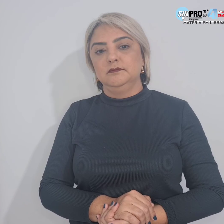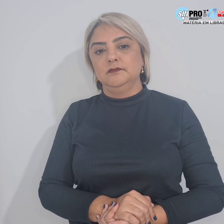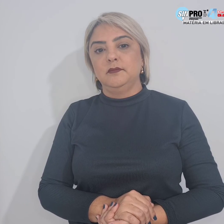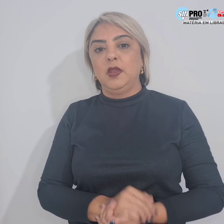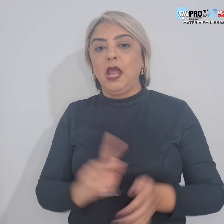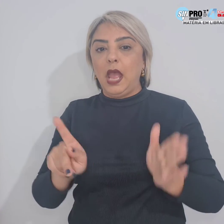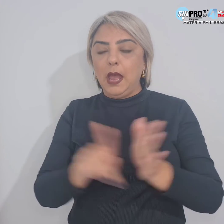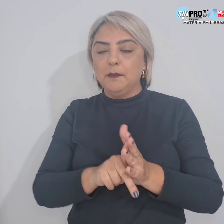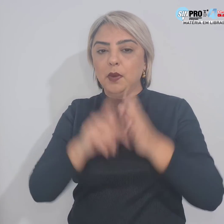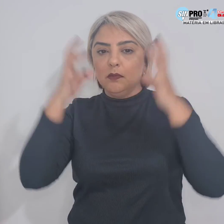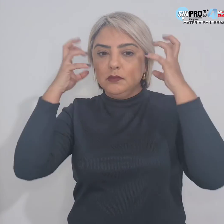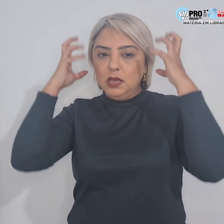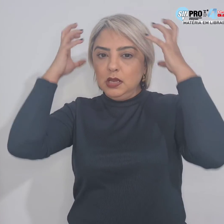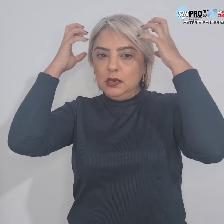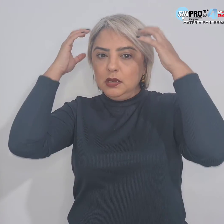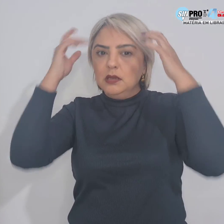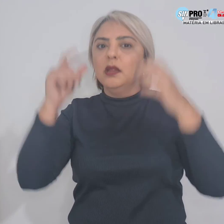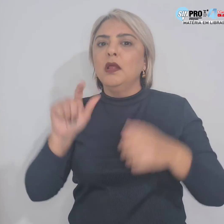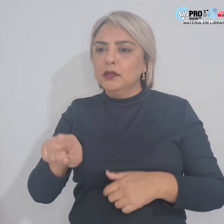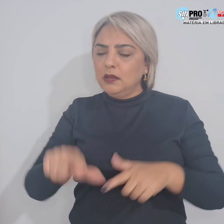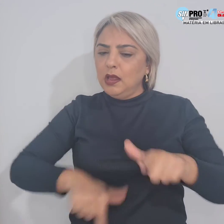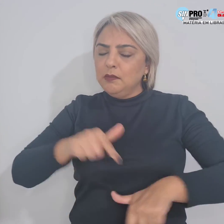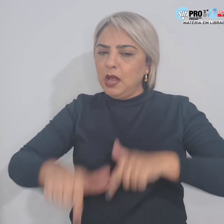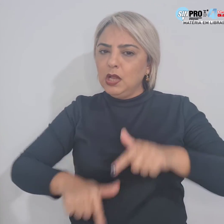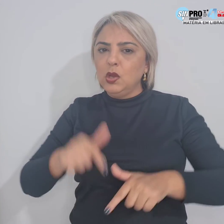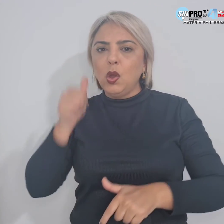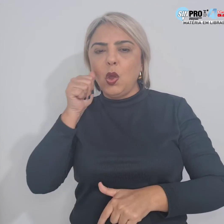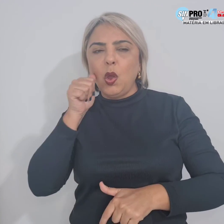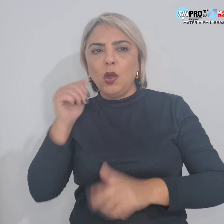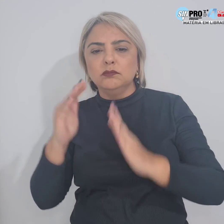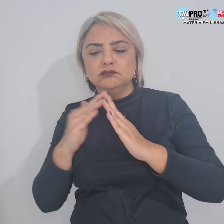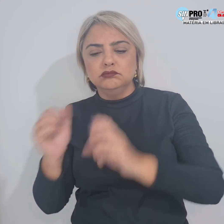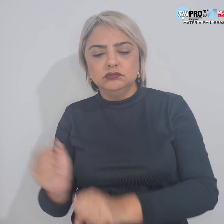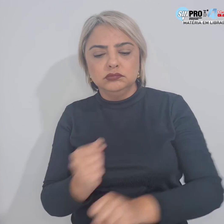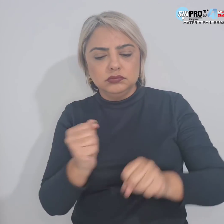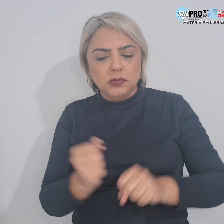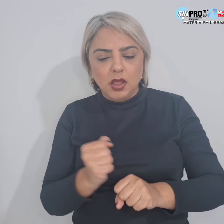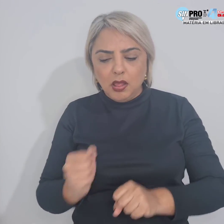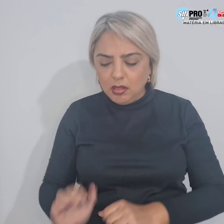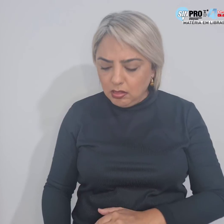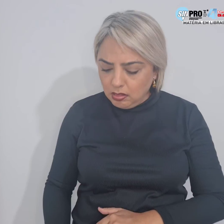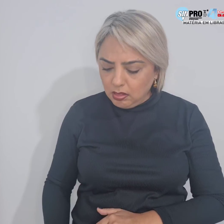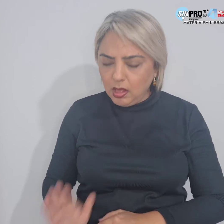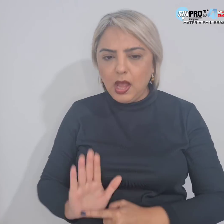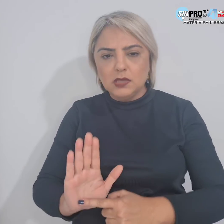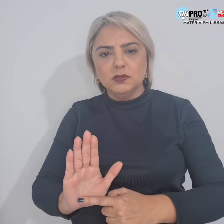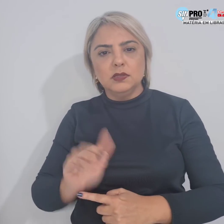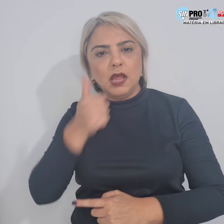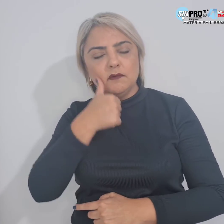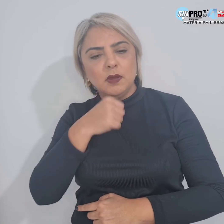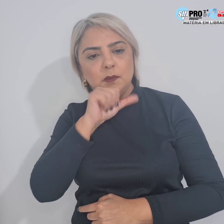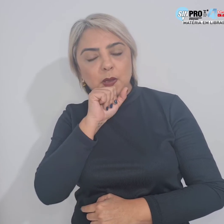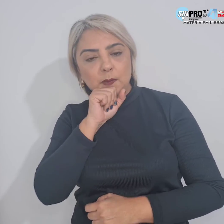A própria Benedita foi empregada doméstica e, desde menina, ajudava a mãe, que na década